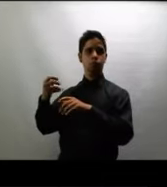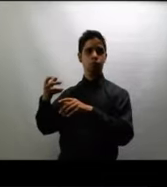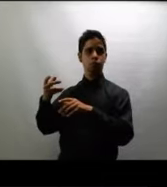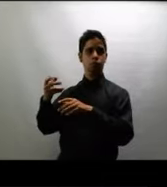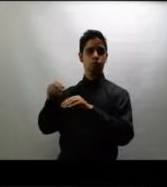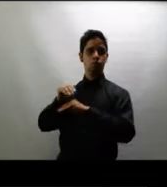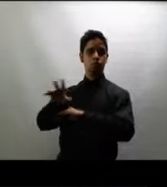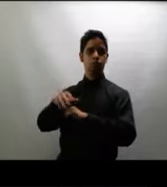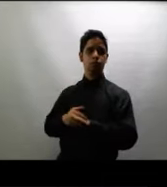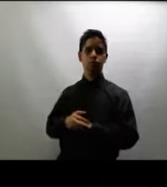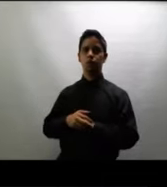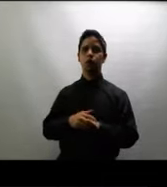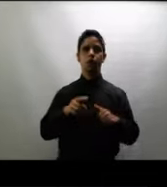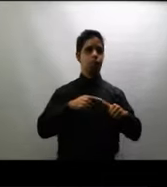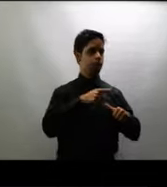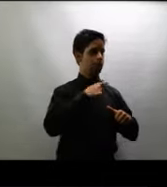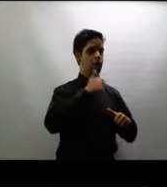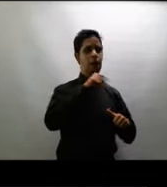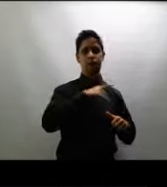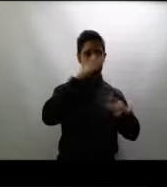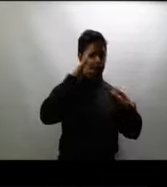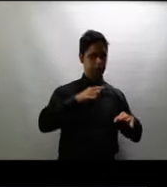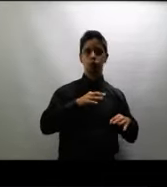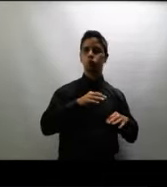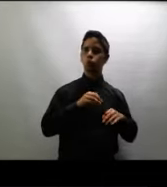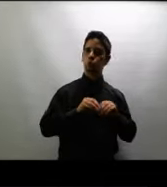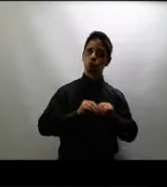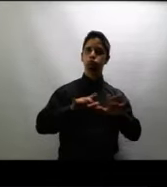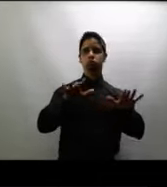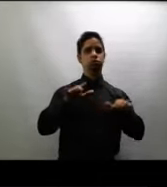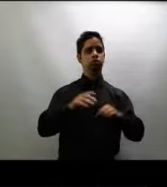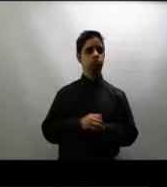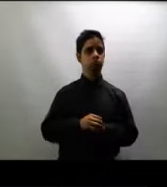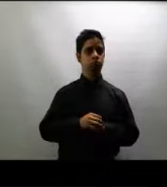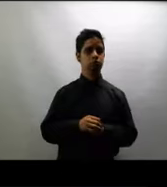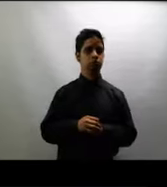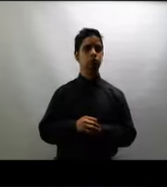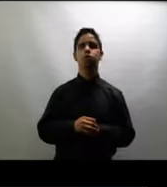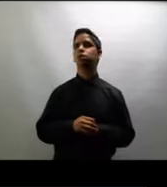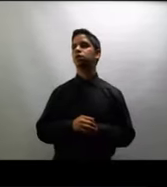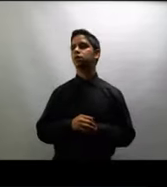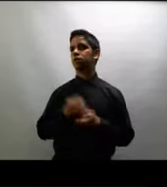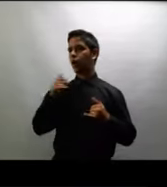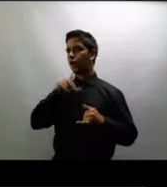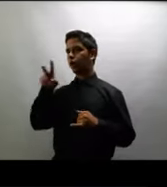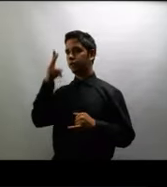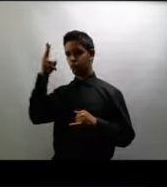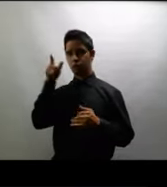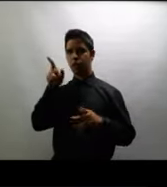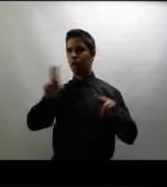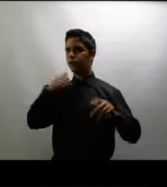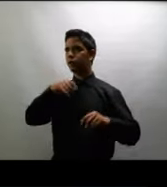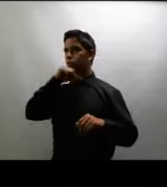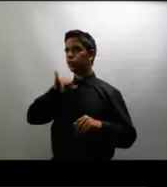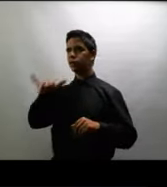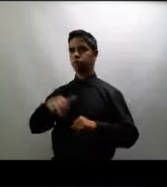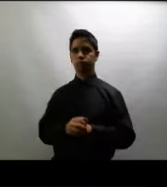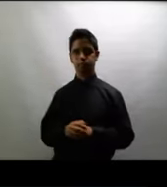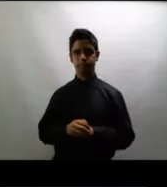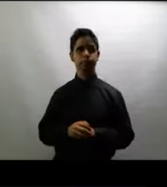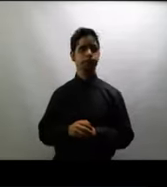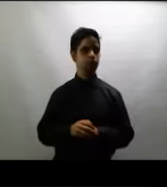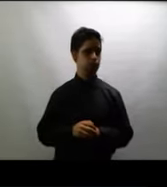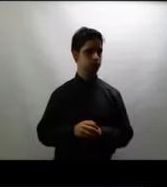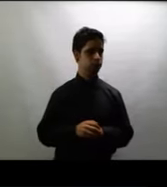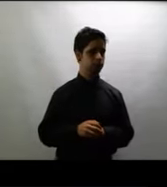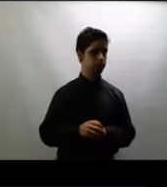primero fue una paja de ella. Pero mira qué bien le salió, que ya la gente tiene sus propias pajas a través de la tuya. Así que ahora para adelante. Sí. Hay que fluir no, esa figura.